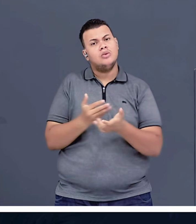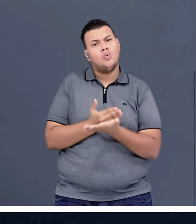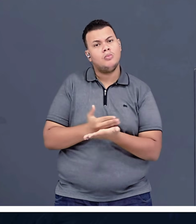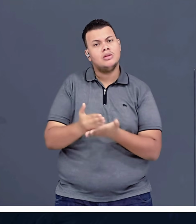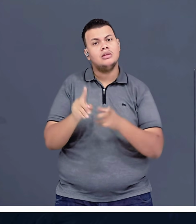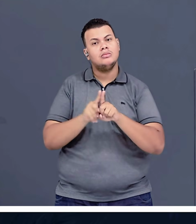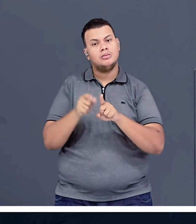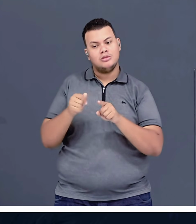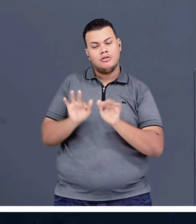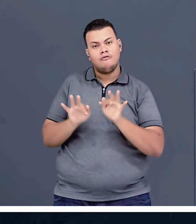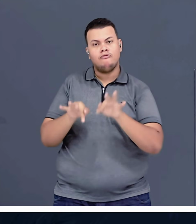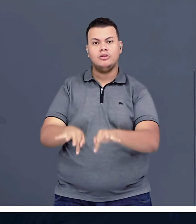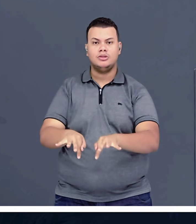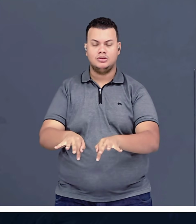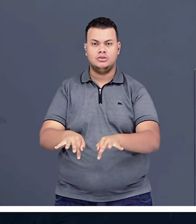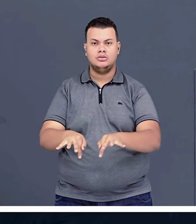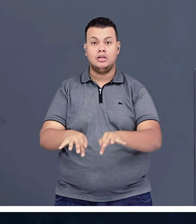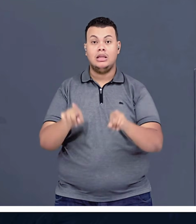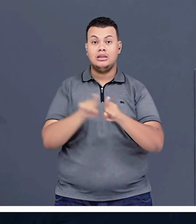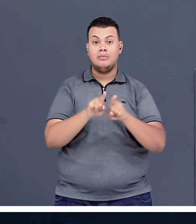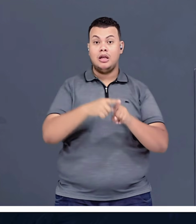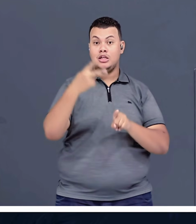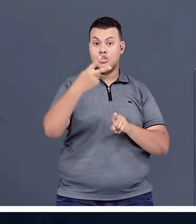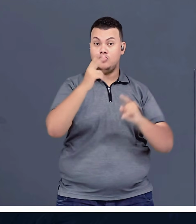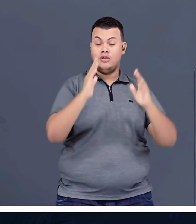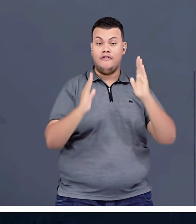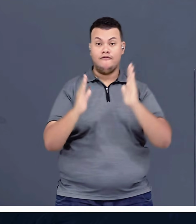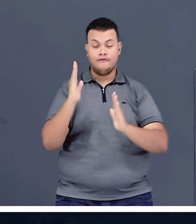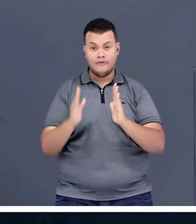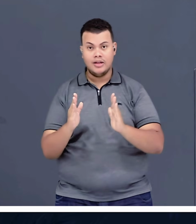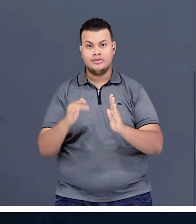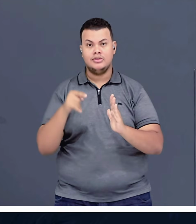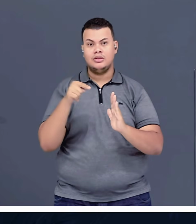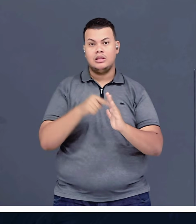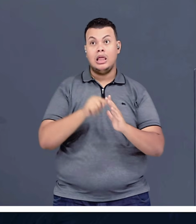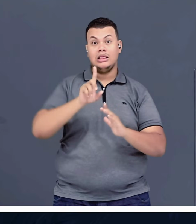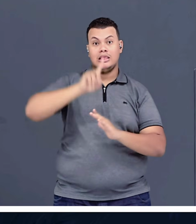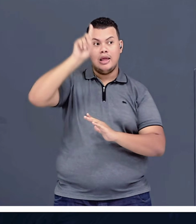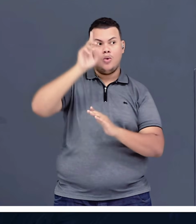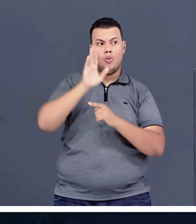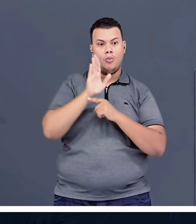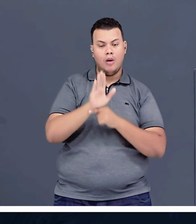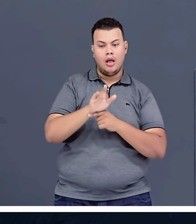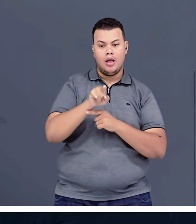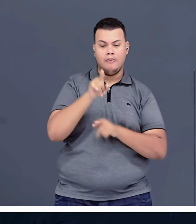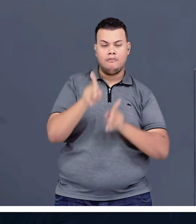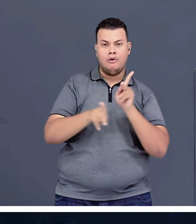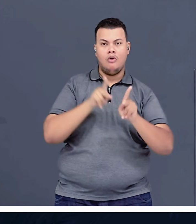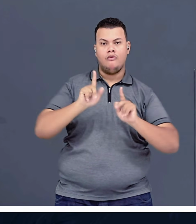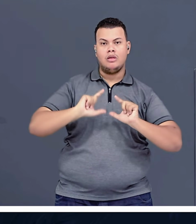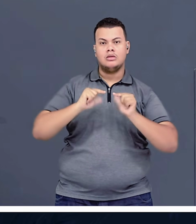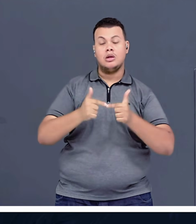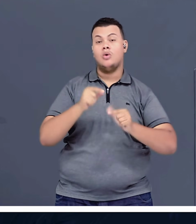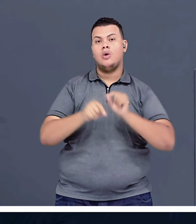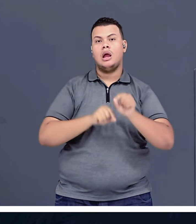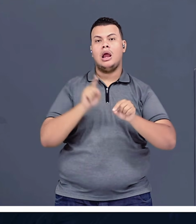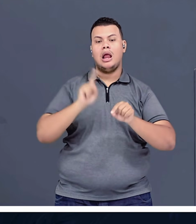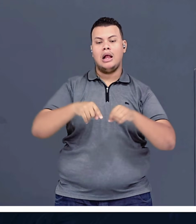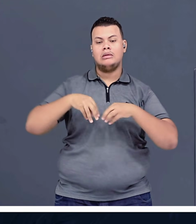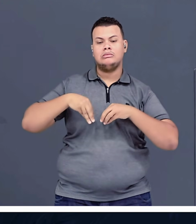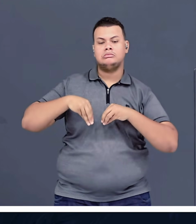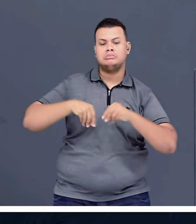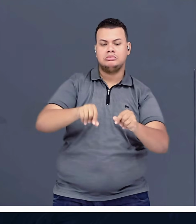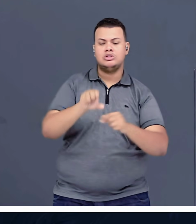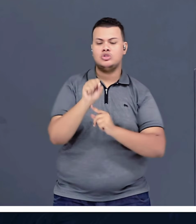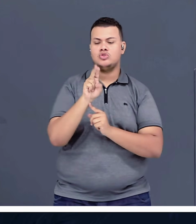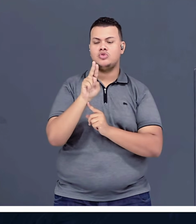terminar. A segunda fase que Deus agora coloca o povo de Israel é a terra da suficiência. O